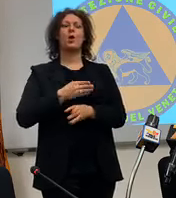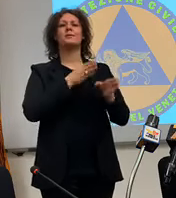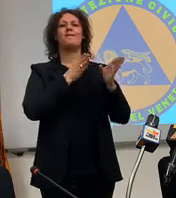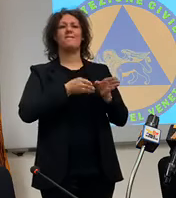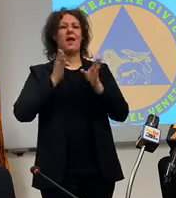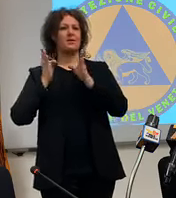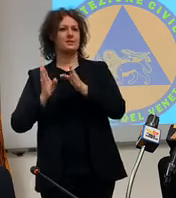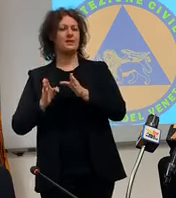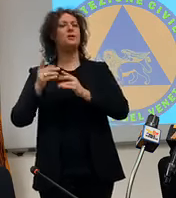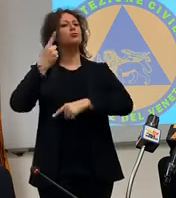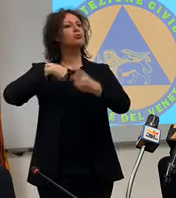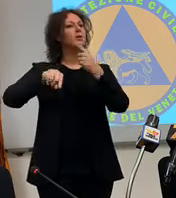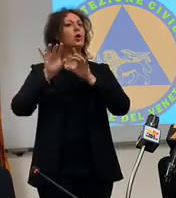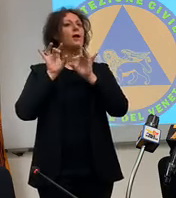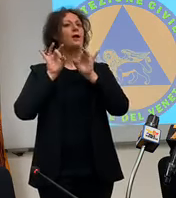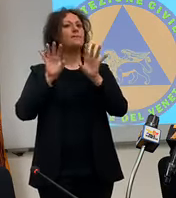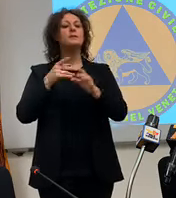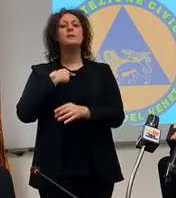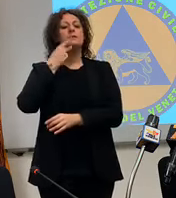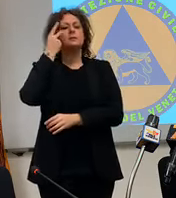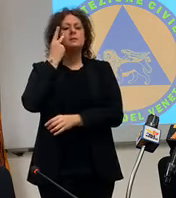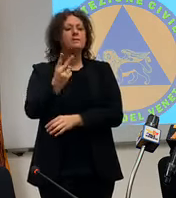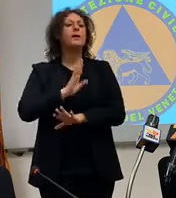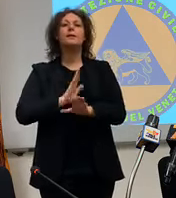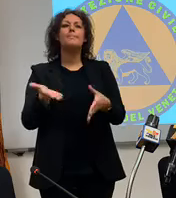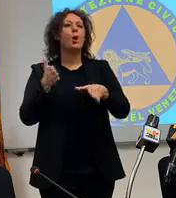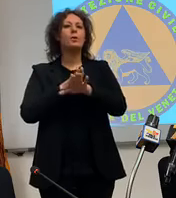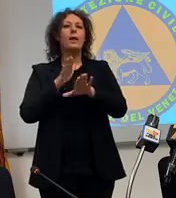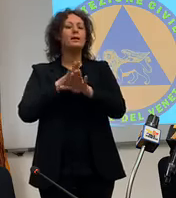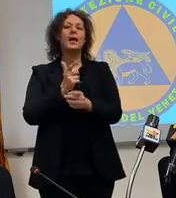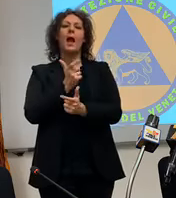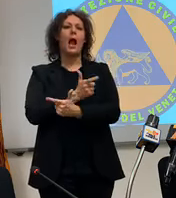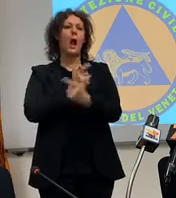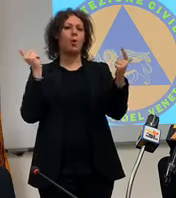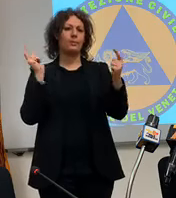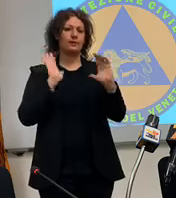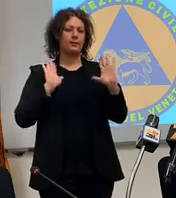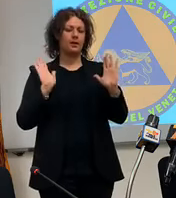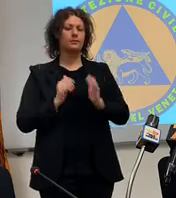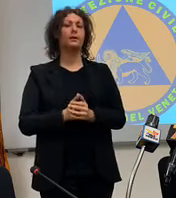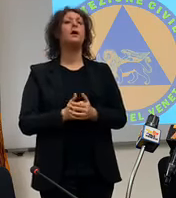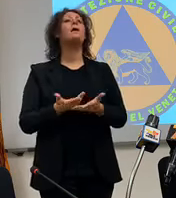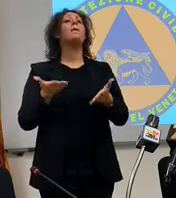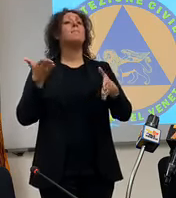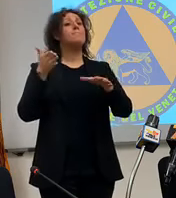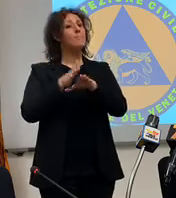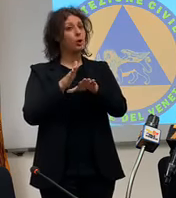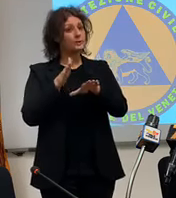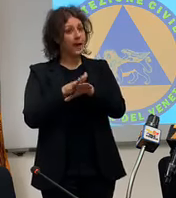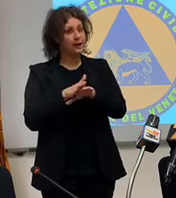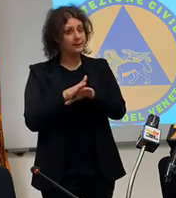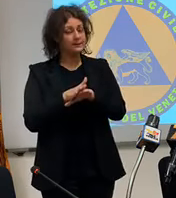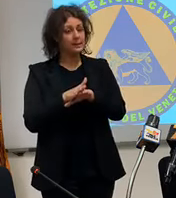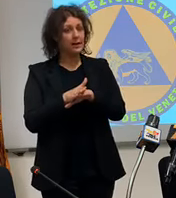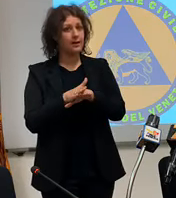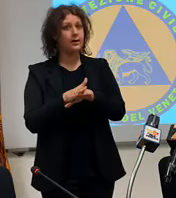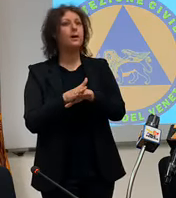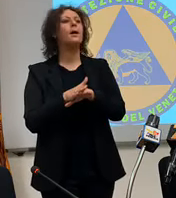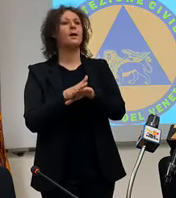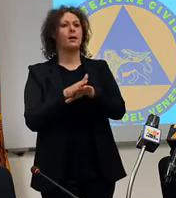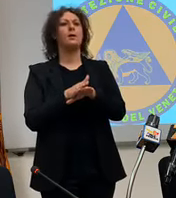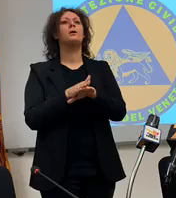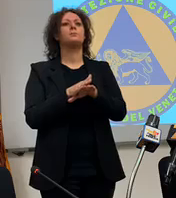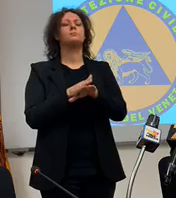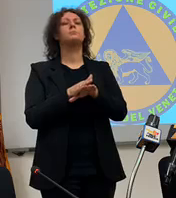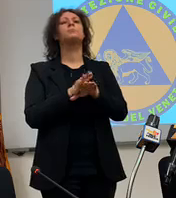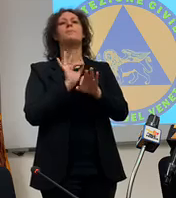riscontriamo un eccesso di mortalità sia associato Come ho detto prima alla dove la viene segnalata